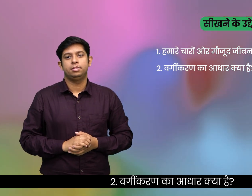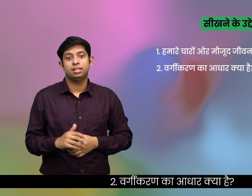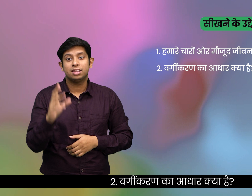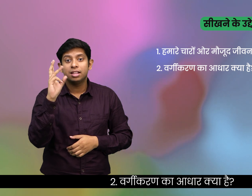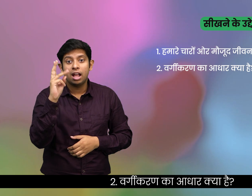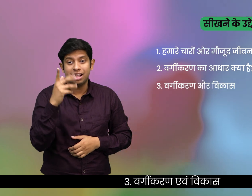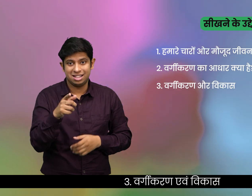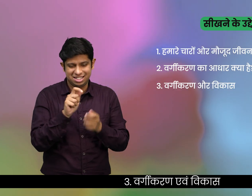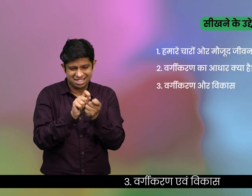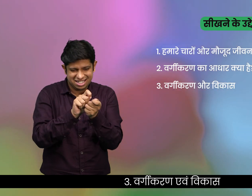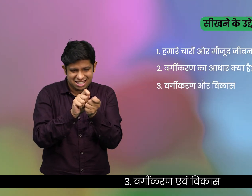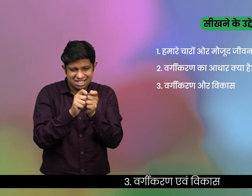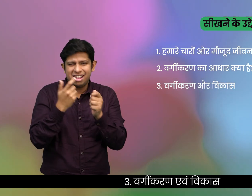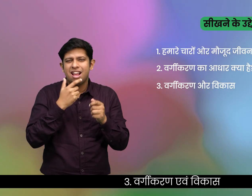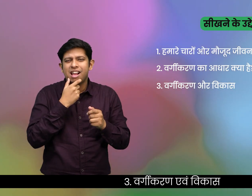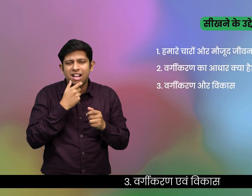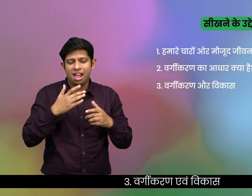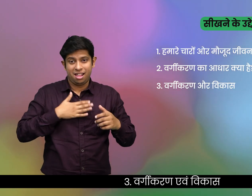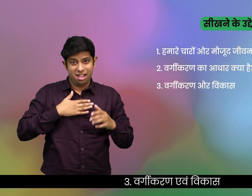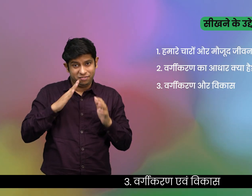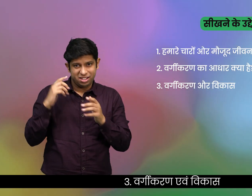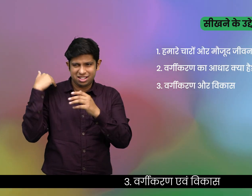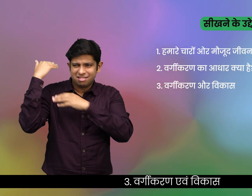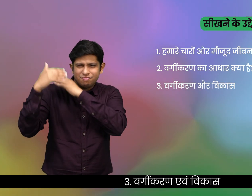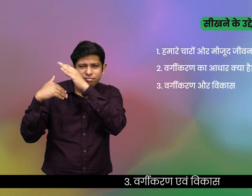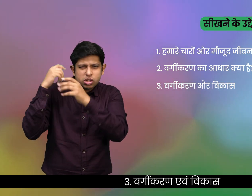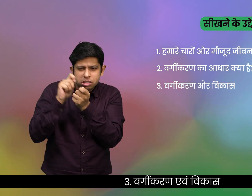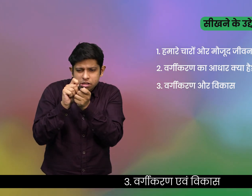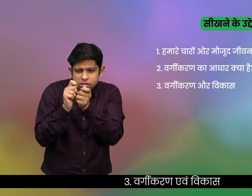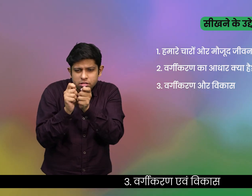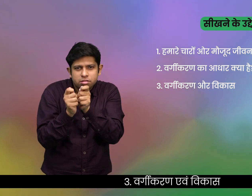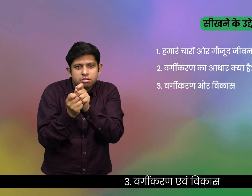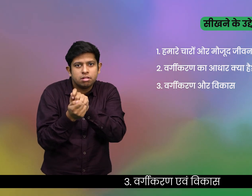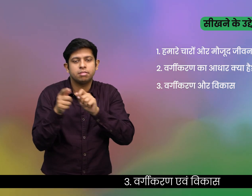है? तीसरा, वर्गीकरण एवं विकास।